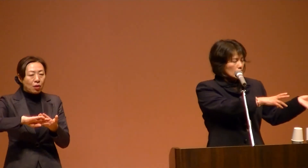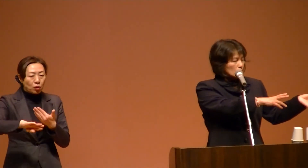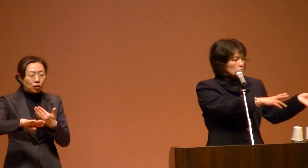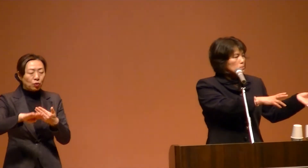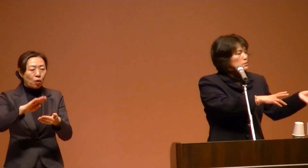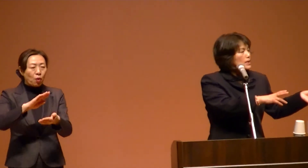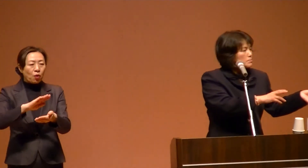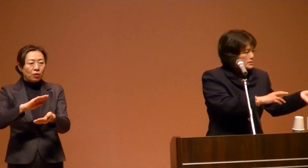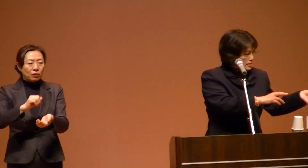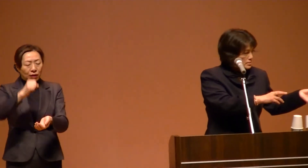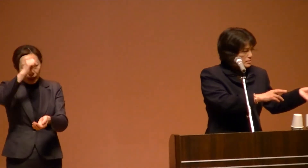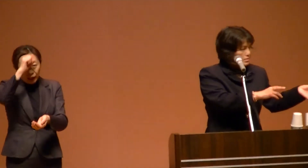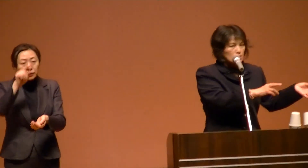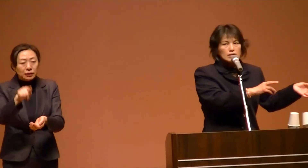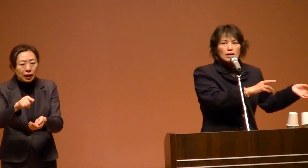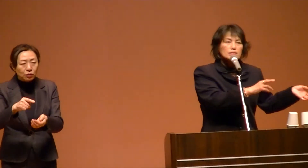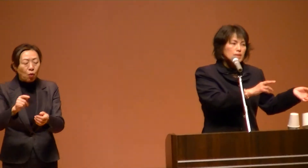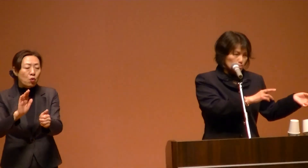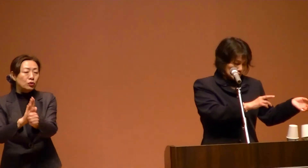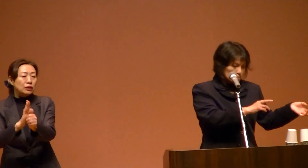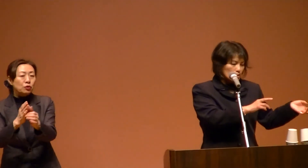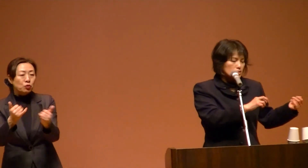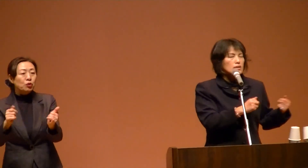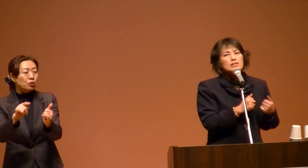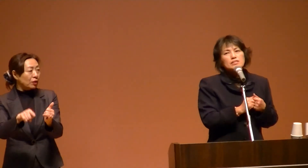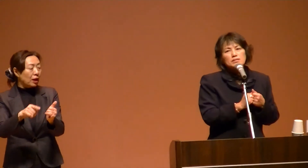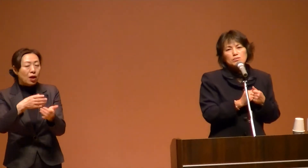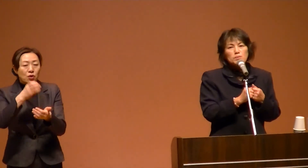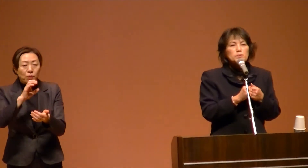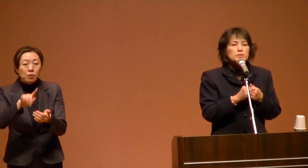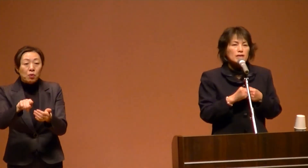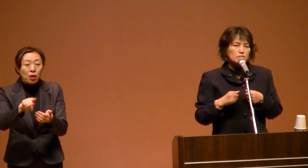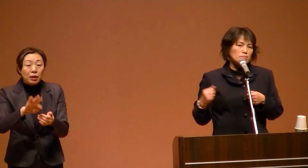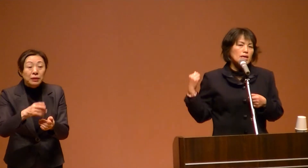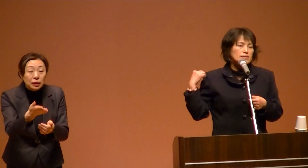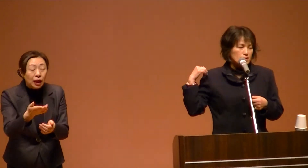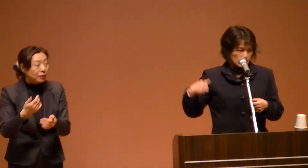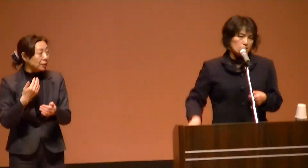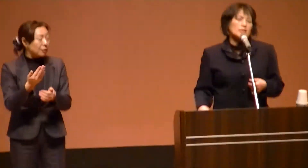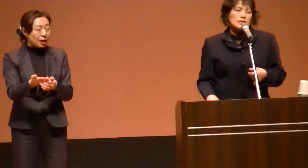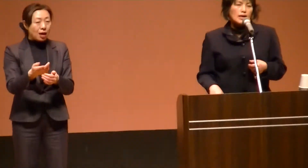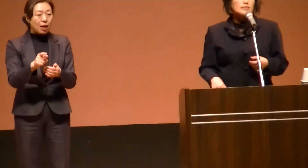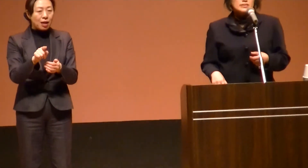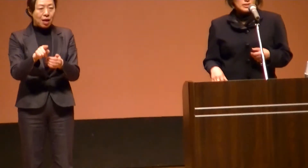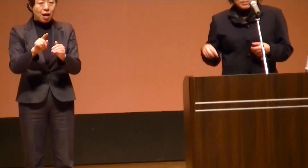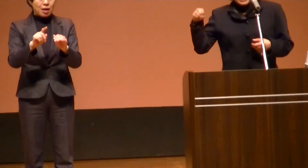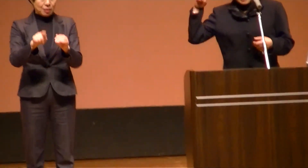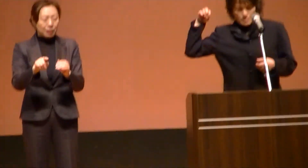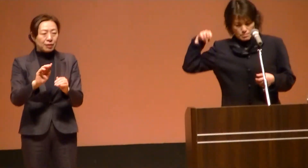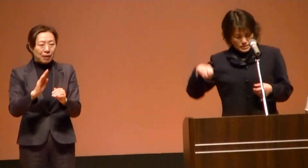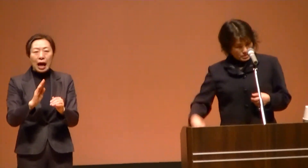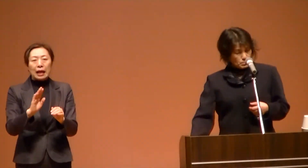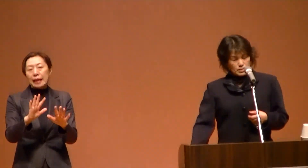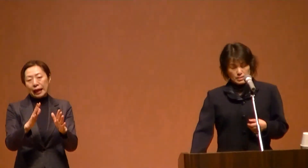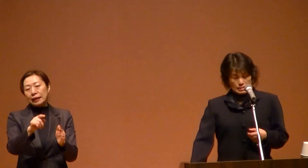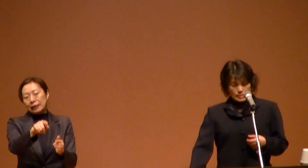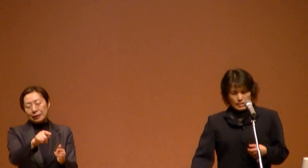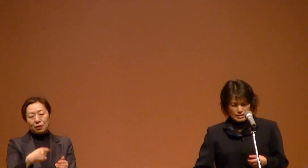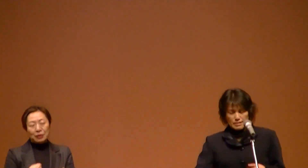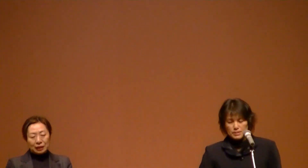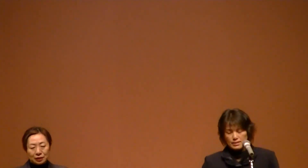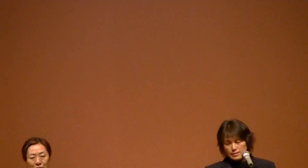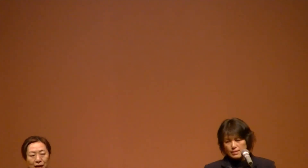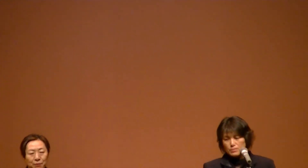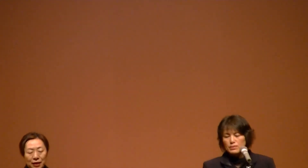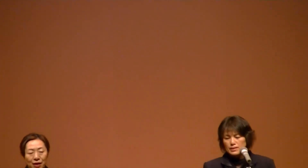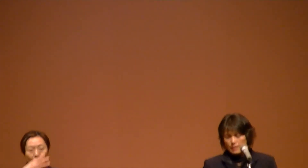ちに、飲み物ありますかって言ったら、あるけどもって、じゃあ私飲み物ないので売店に買いに行ってきますって、また4階から